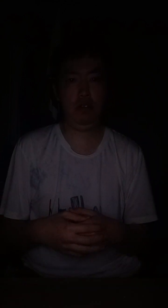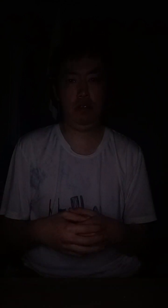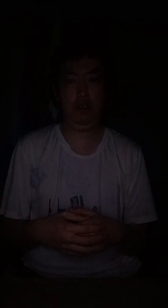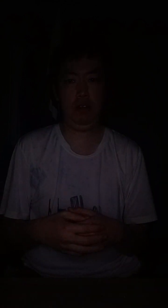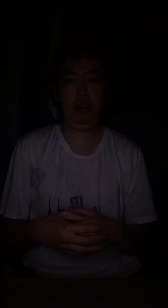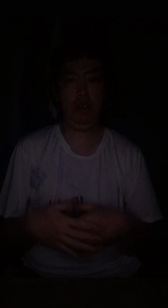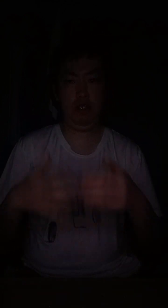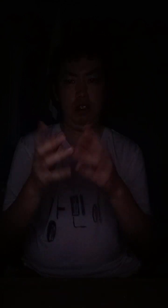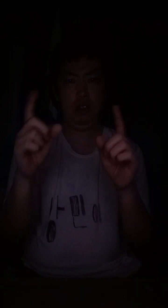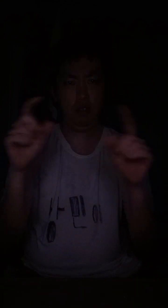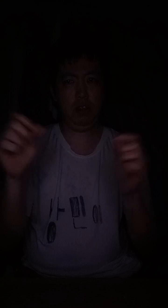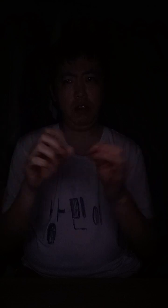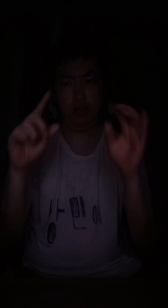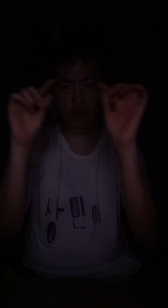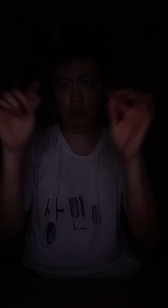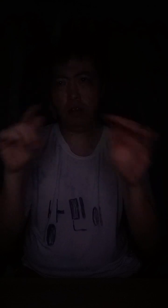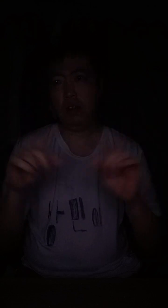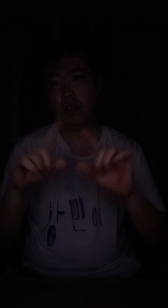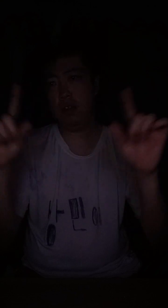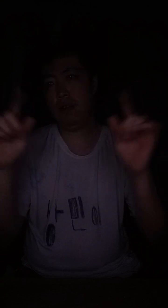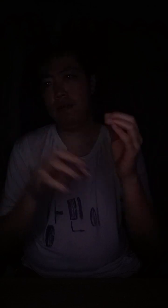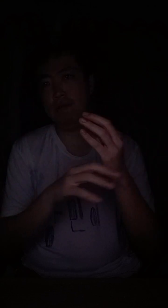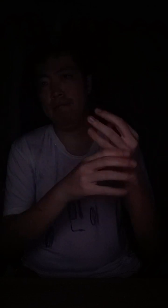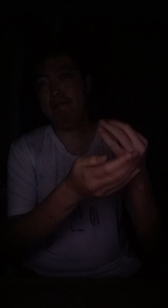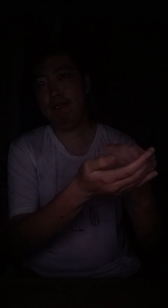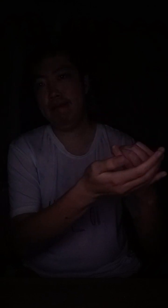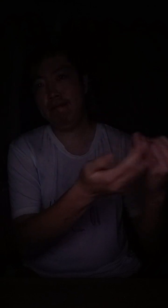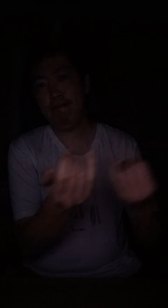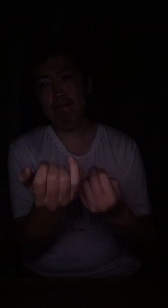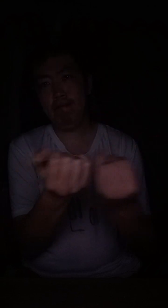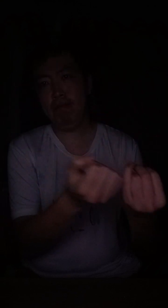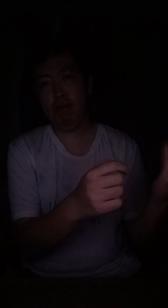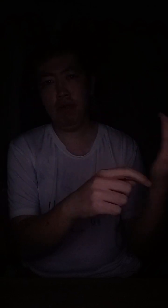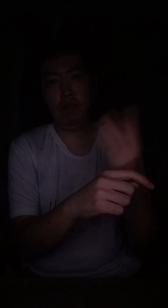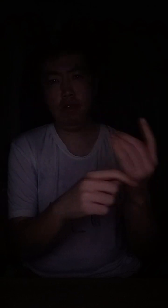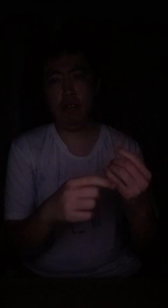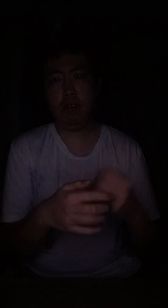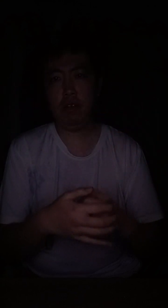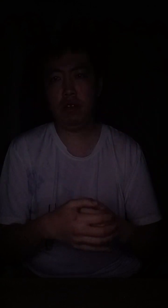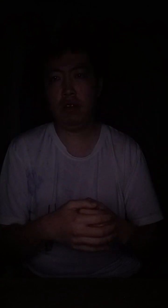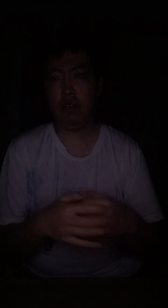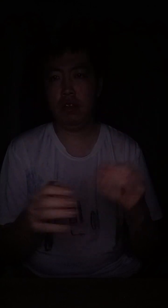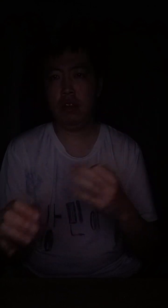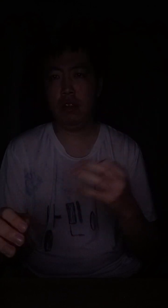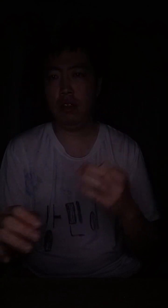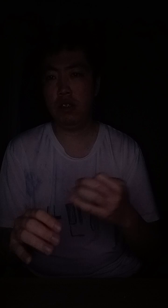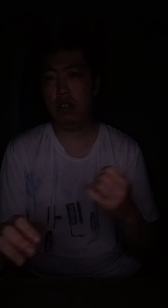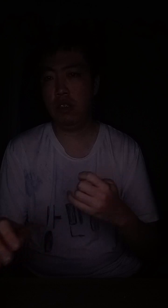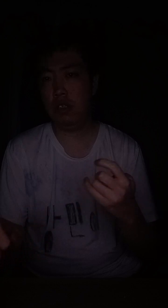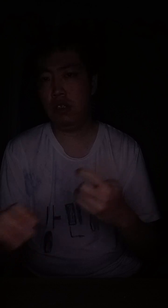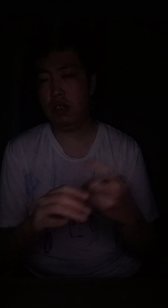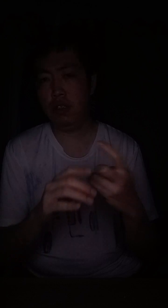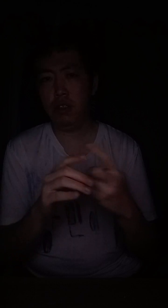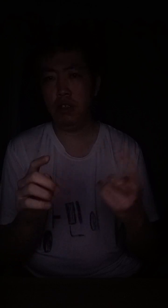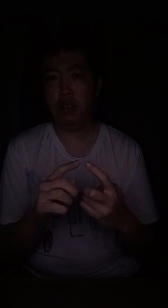이렇게 몰래카메라 공포가 확산되고 있지만 실제 적발은 쉽지 않습니다. 경찰이 주기적으로 단속을 하긴 하지만